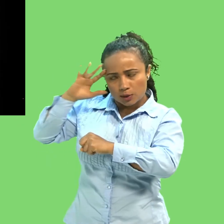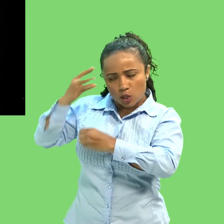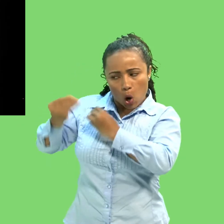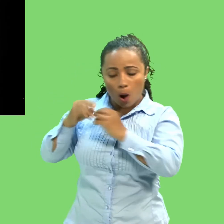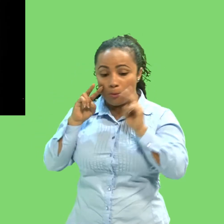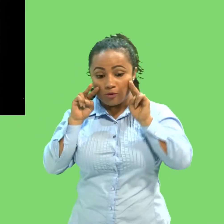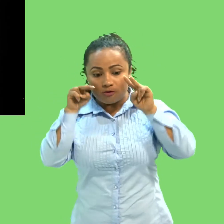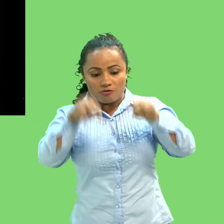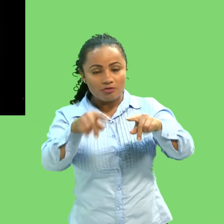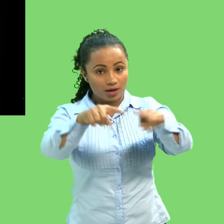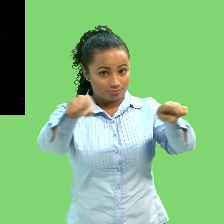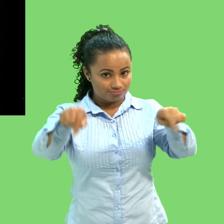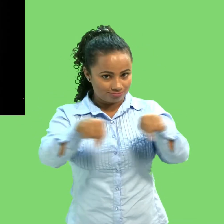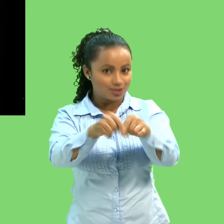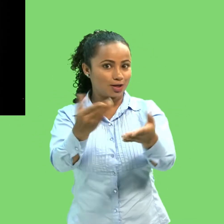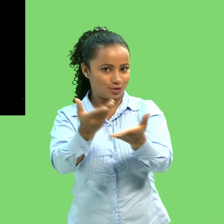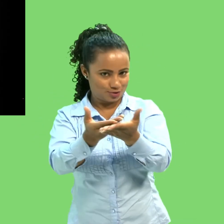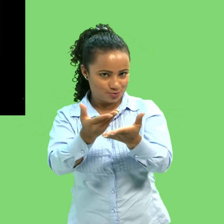aula,